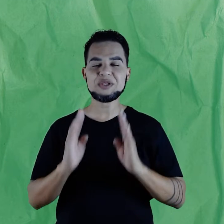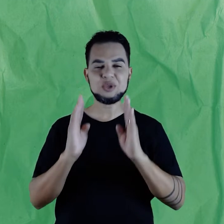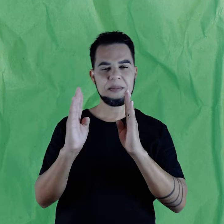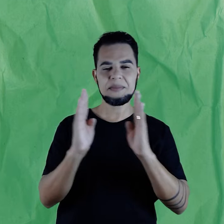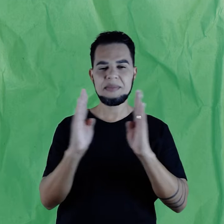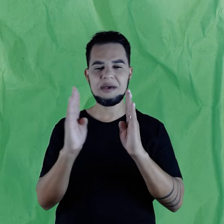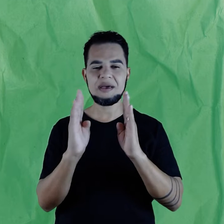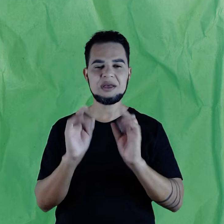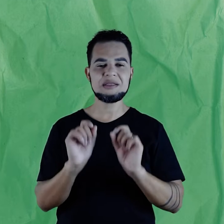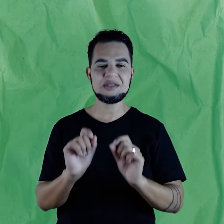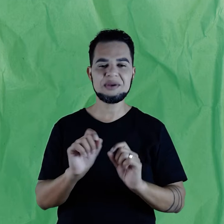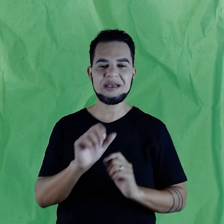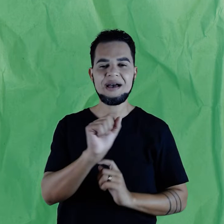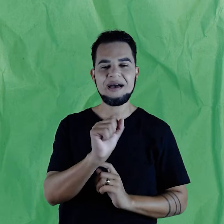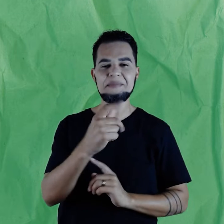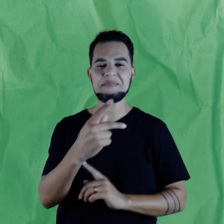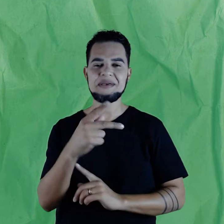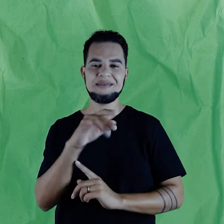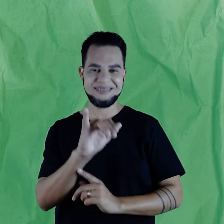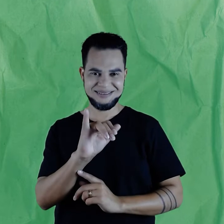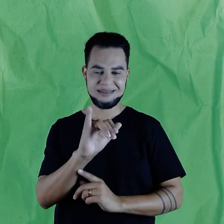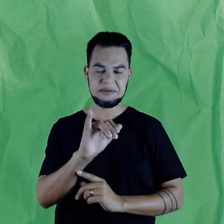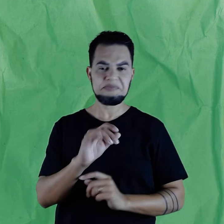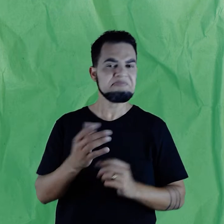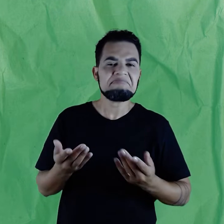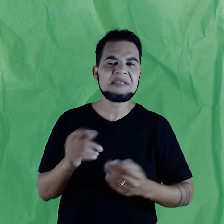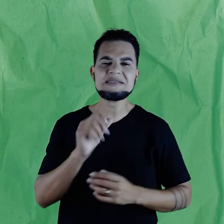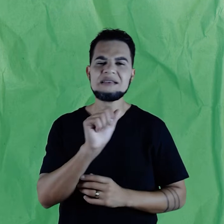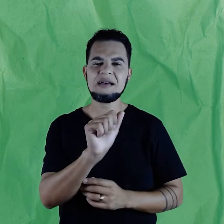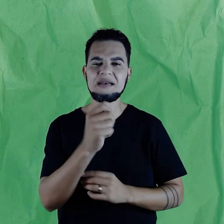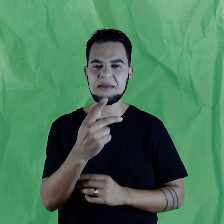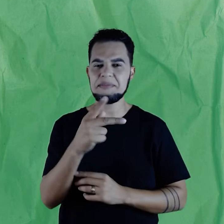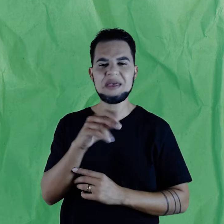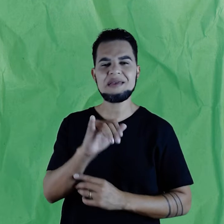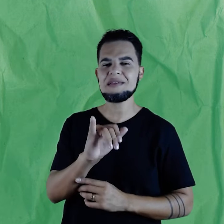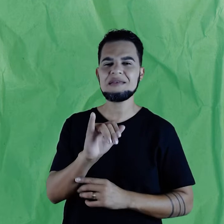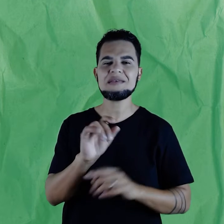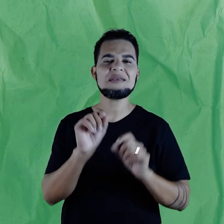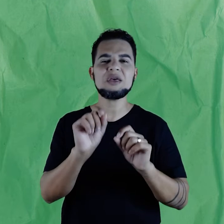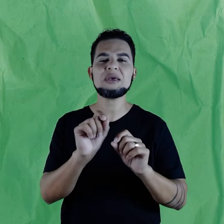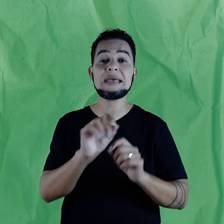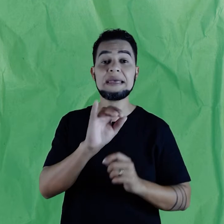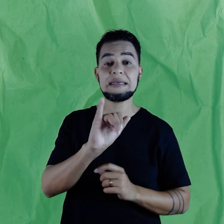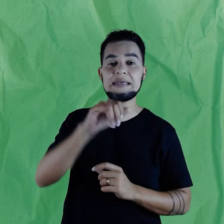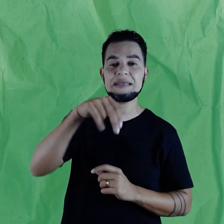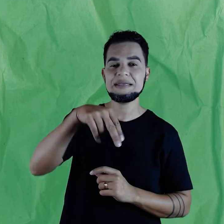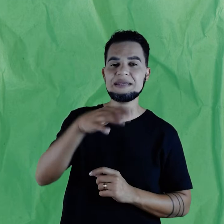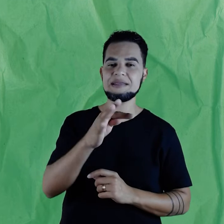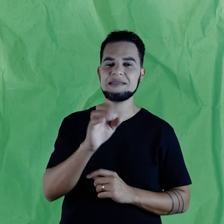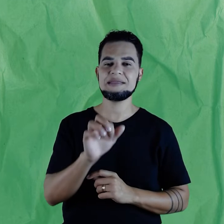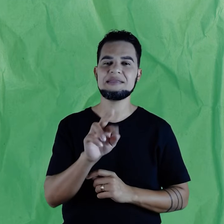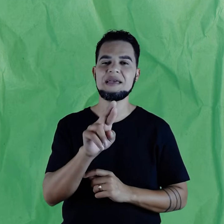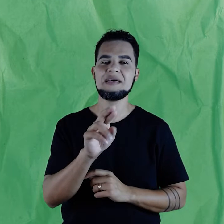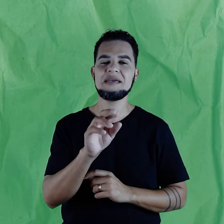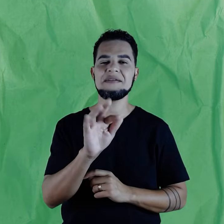API, ou API. Essa API é uma interface de